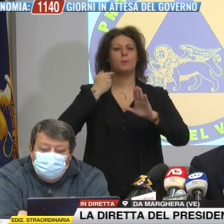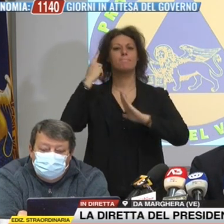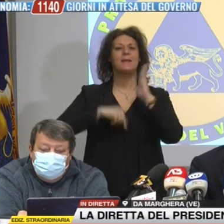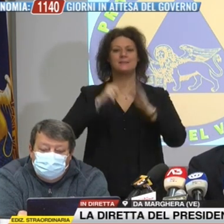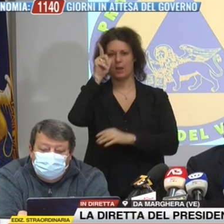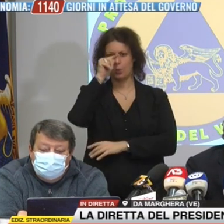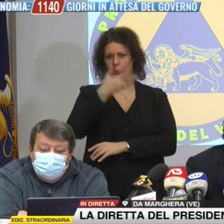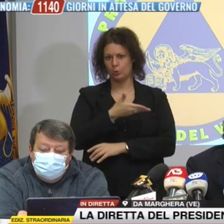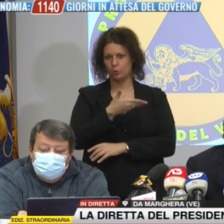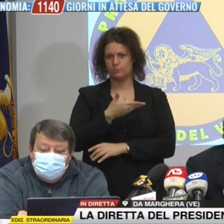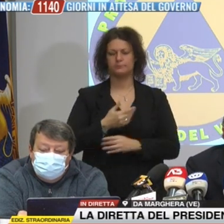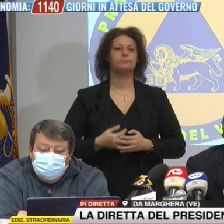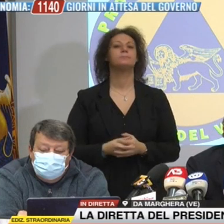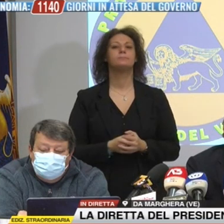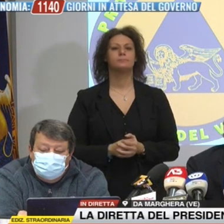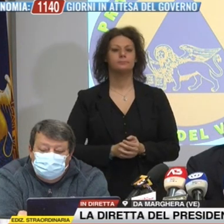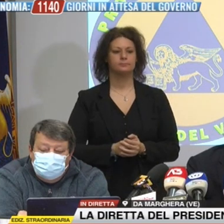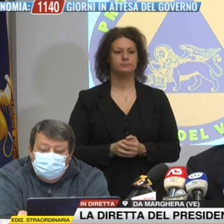Sì, bravo.